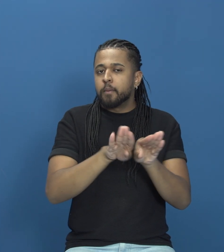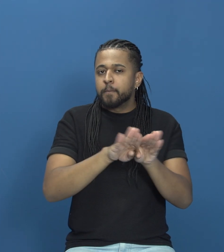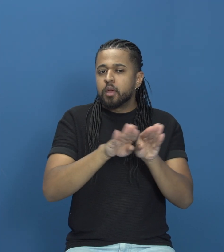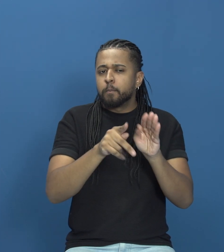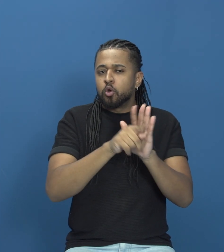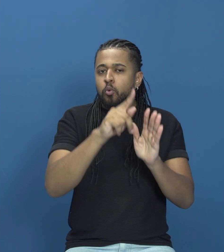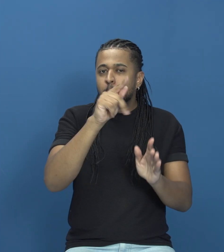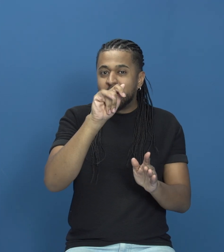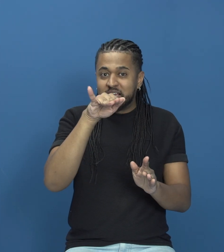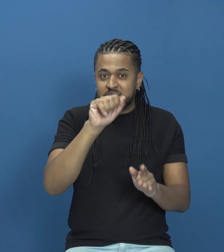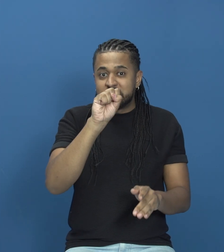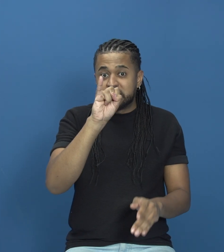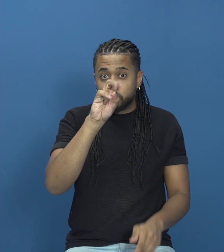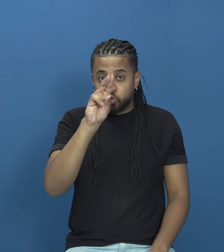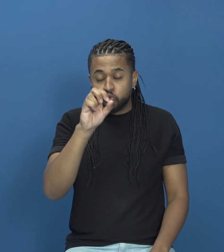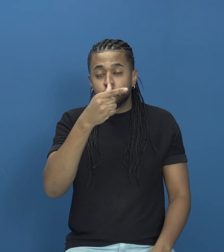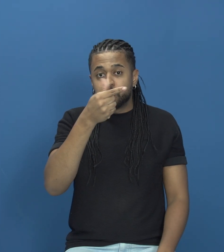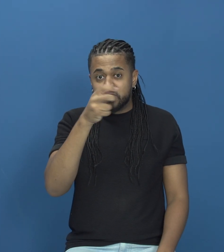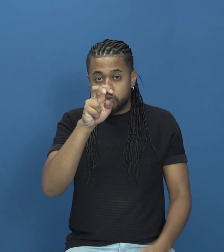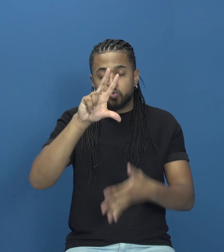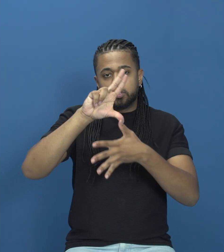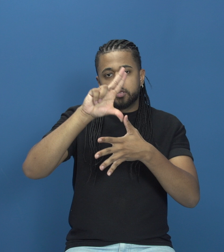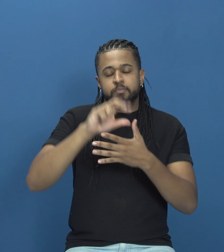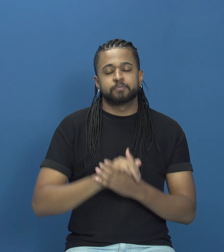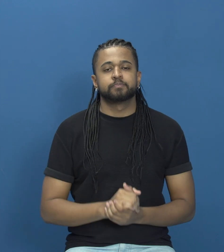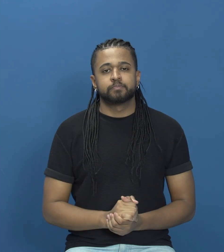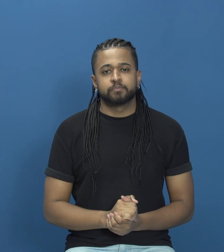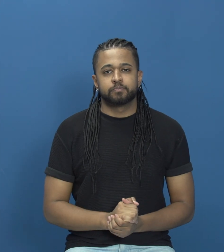do SISU 2025 UNILA.